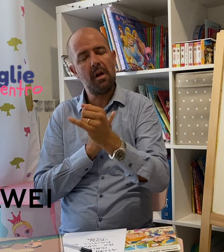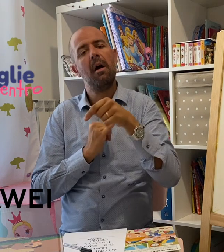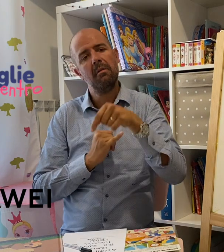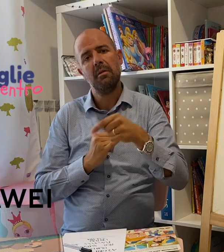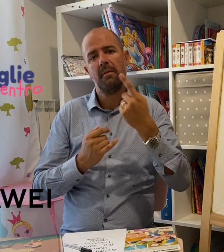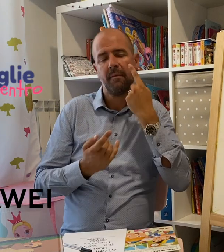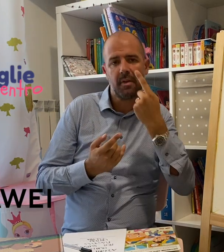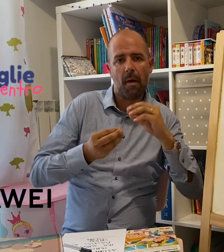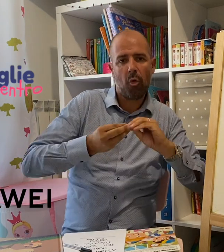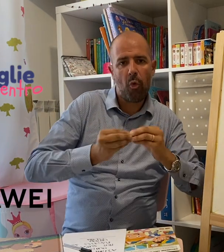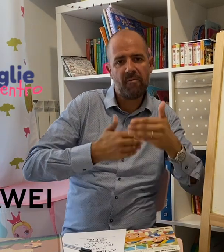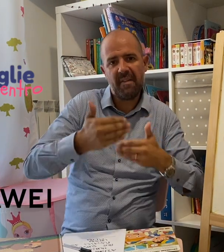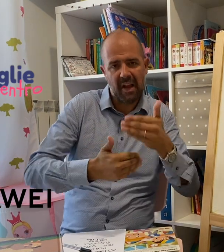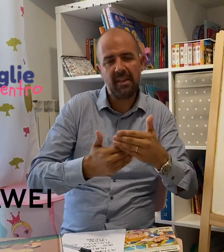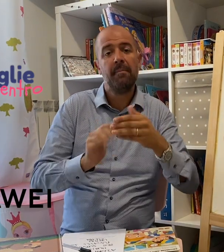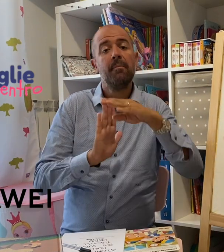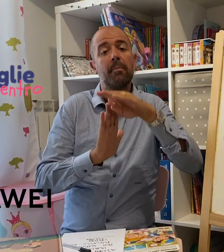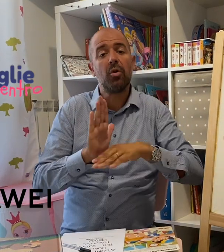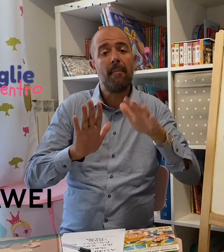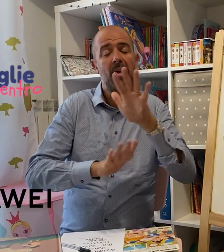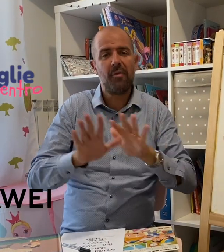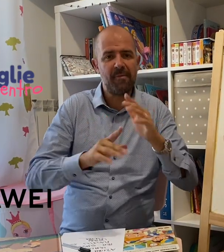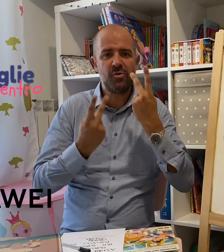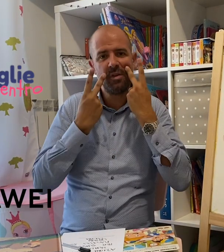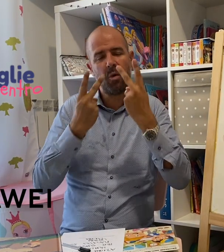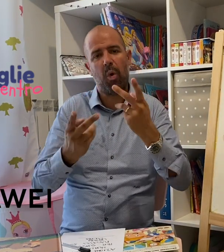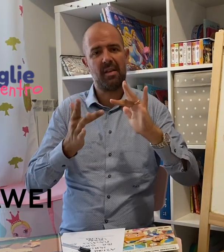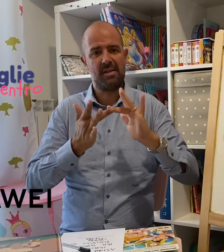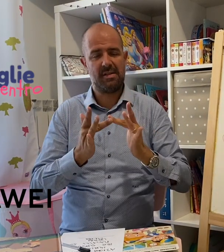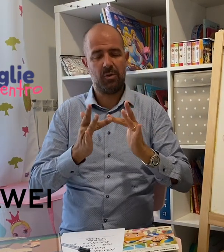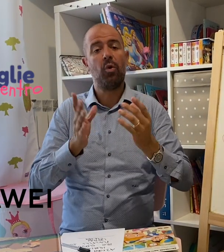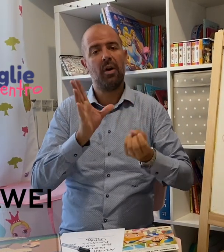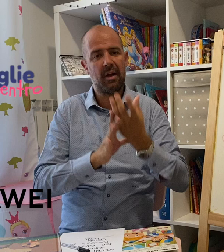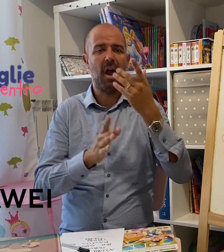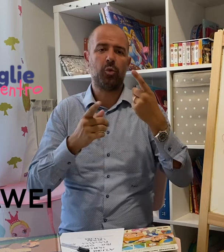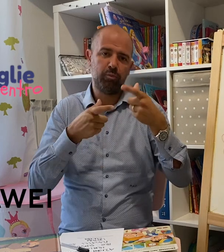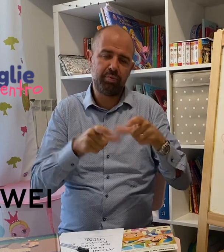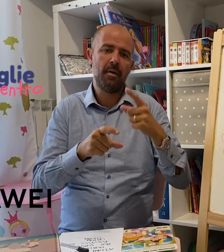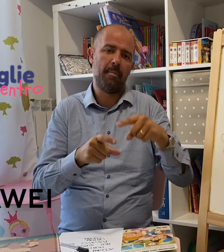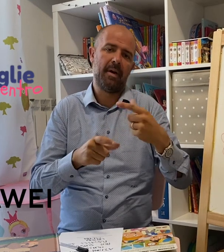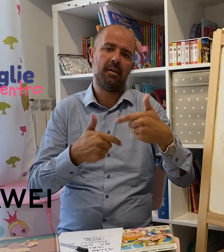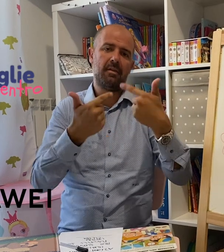danza vediamo come avanti programma informazione quarta sito creato per